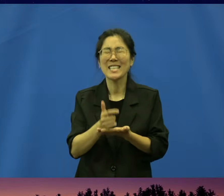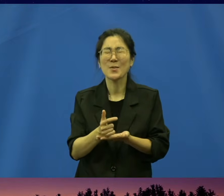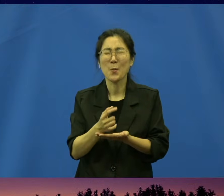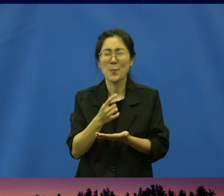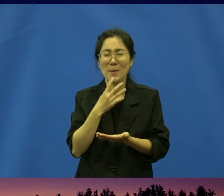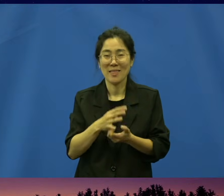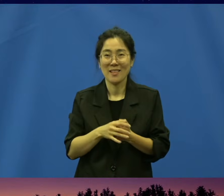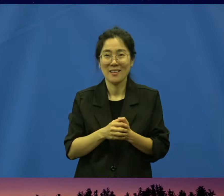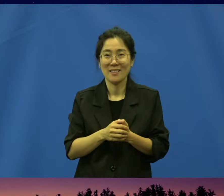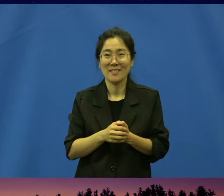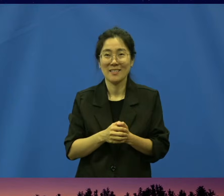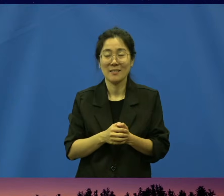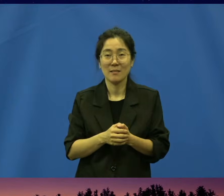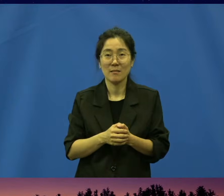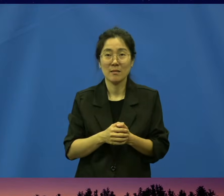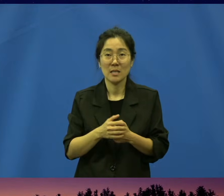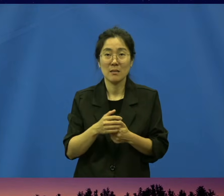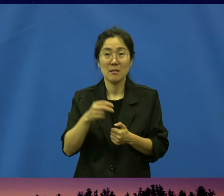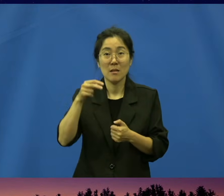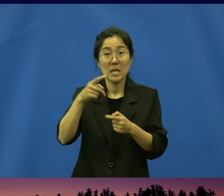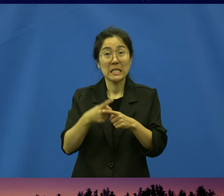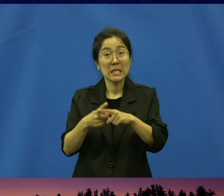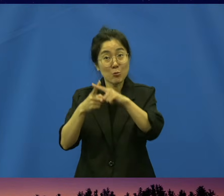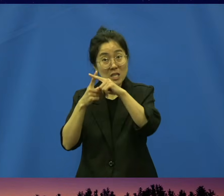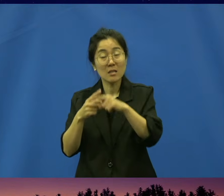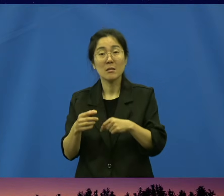사람이나 독일 사람들과